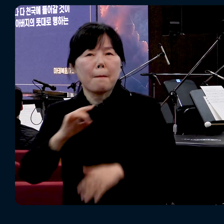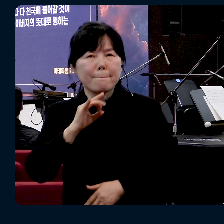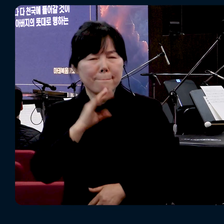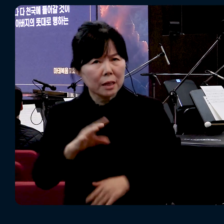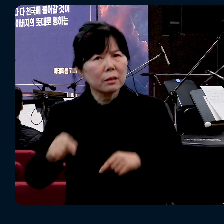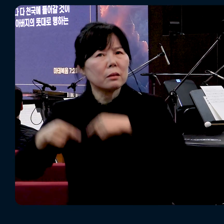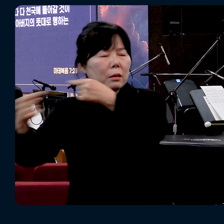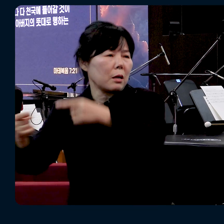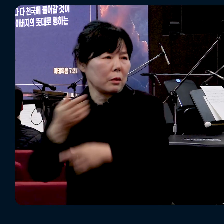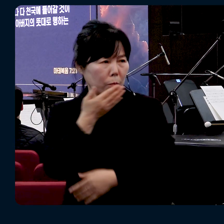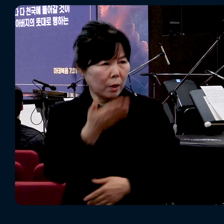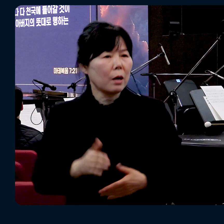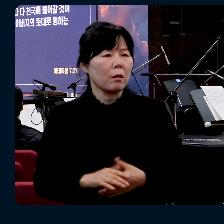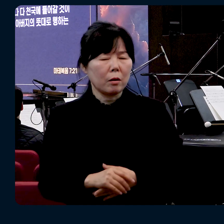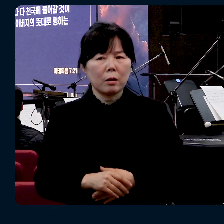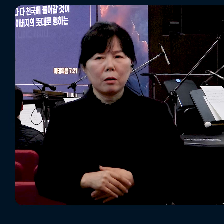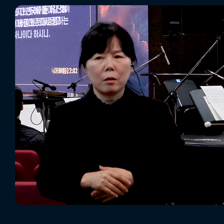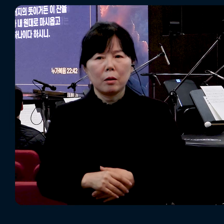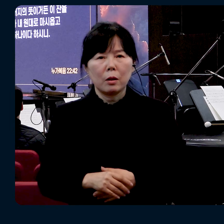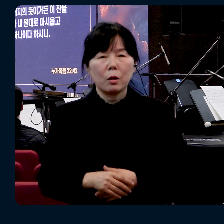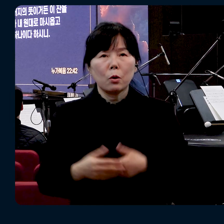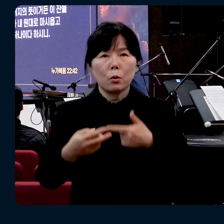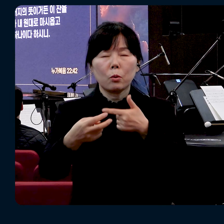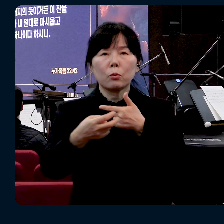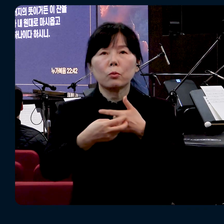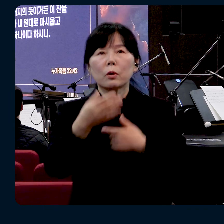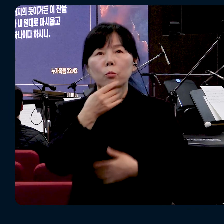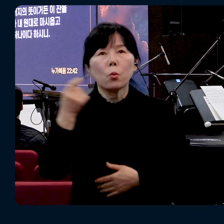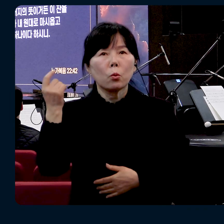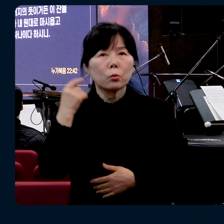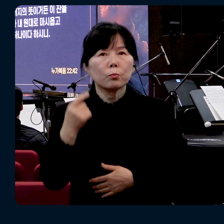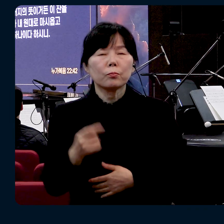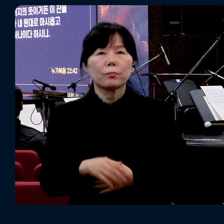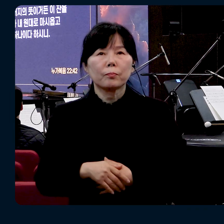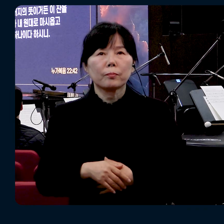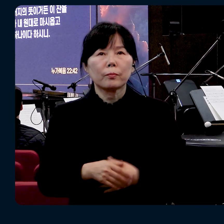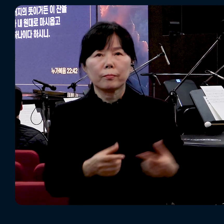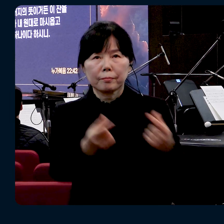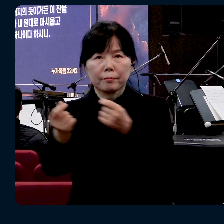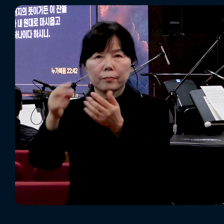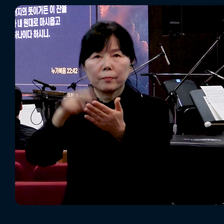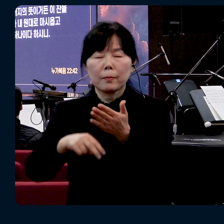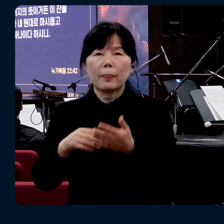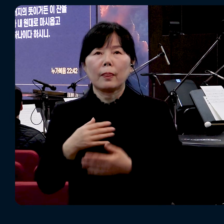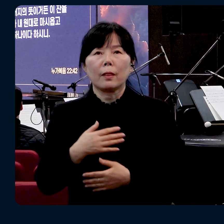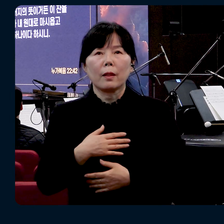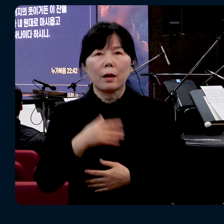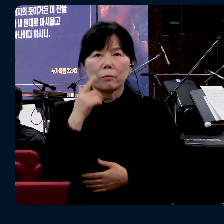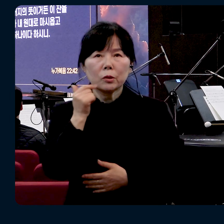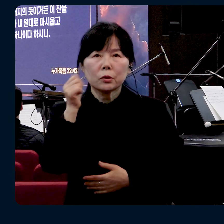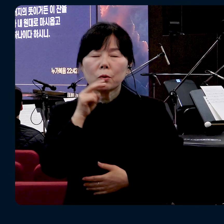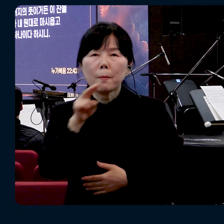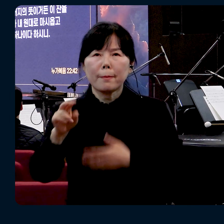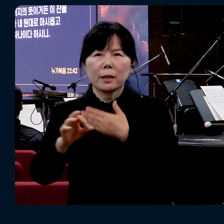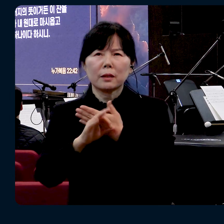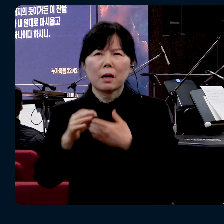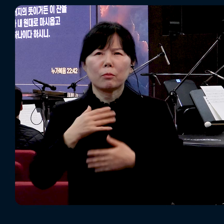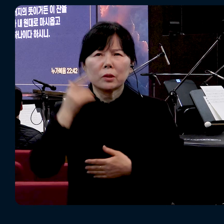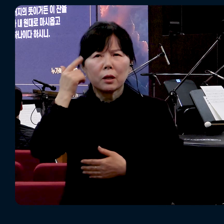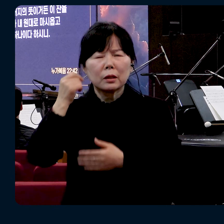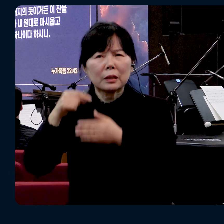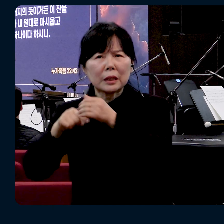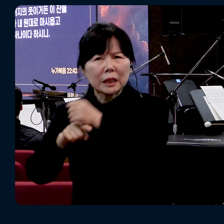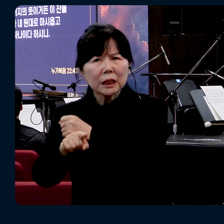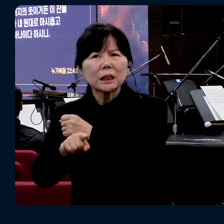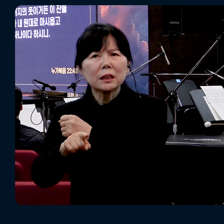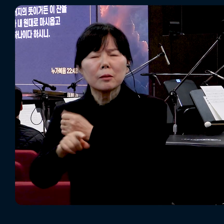행하는 자라야 들어가리라. 누가복음 22장 42절 말씀 같이 읽습니다. 이르시되